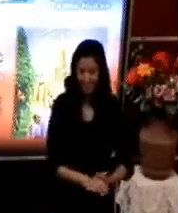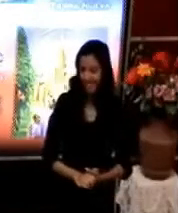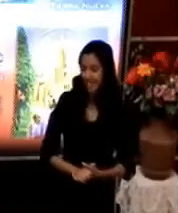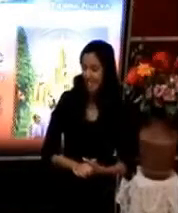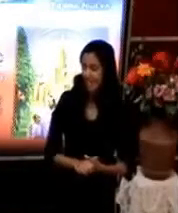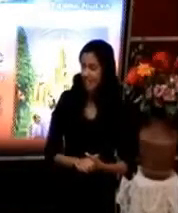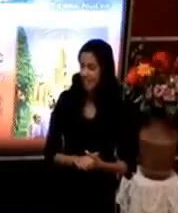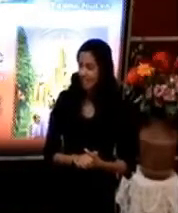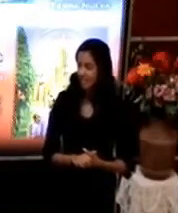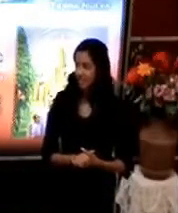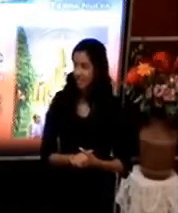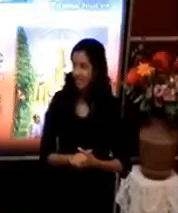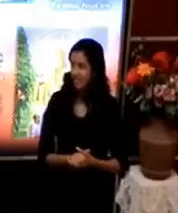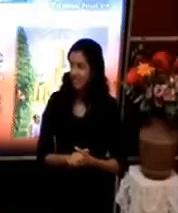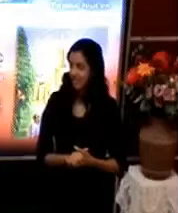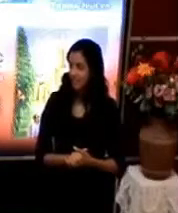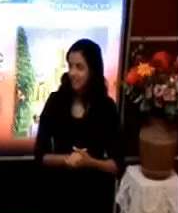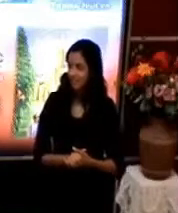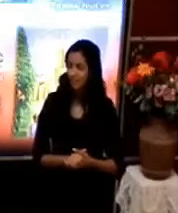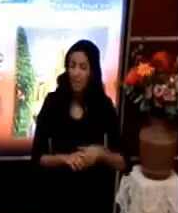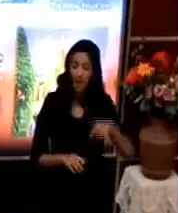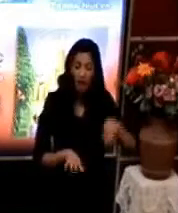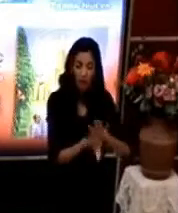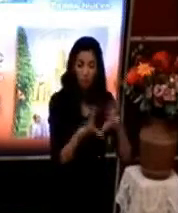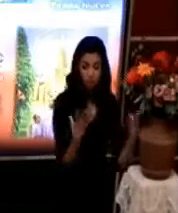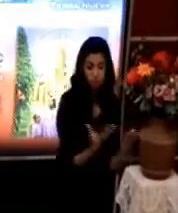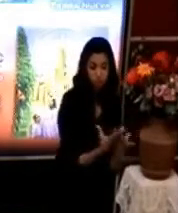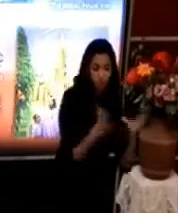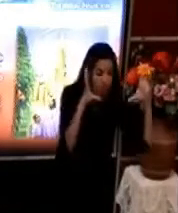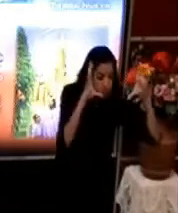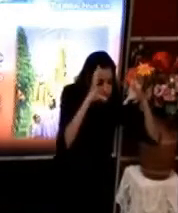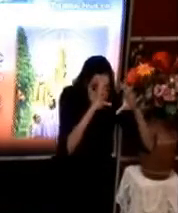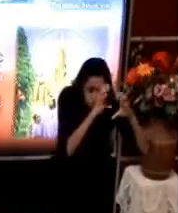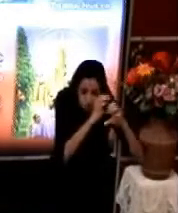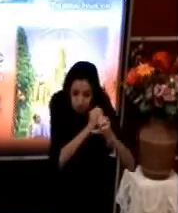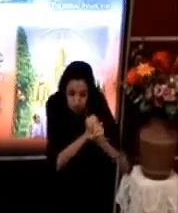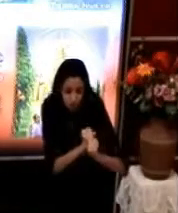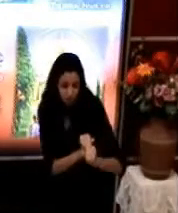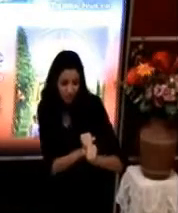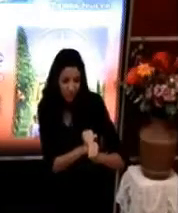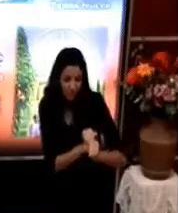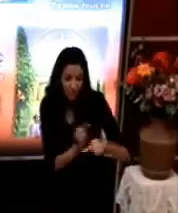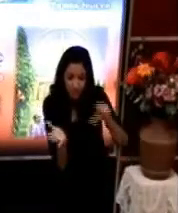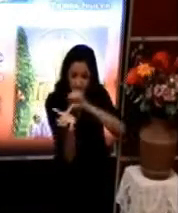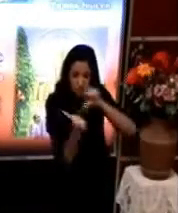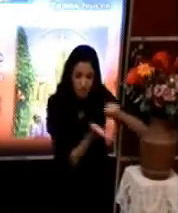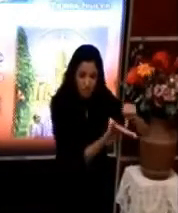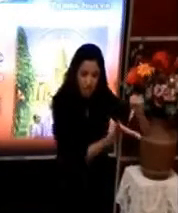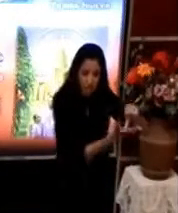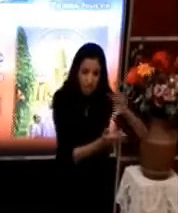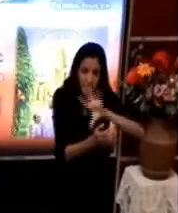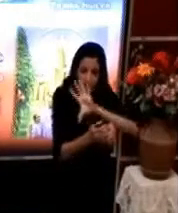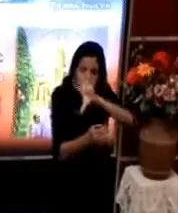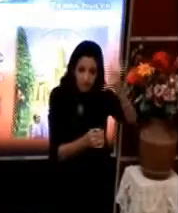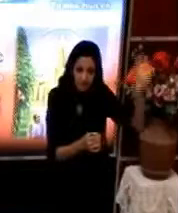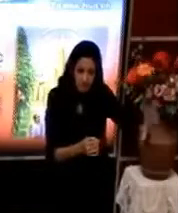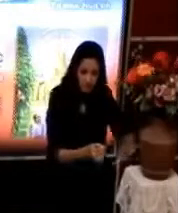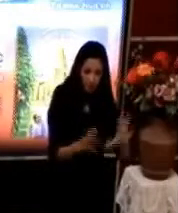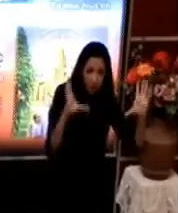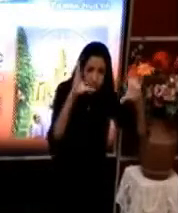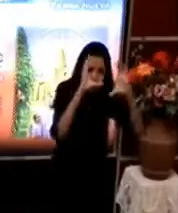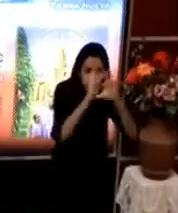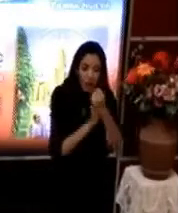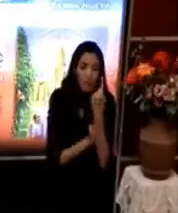Porque aquí que tinieblas cubrirán la tierra y oscuridad de las naciones, mas sobre ti